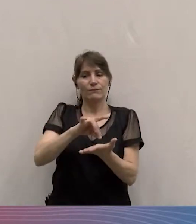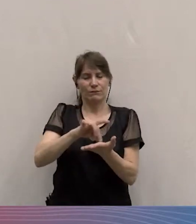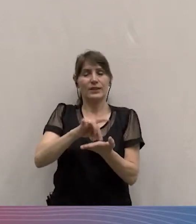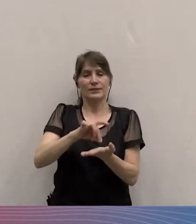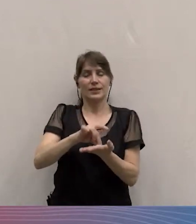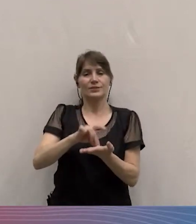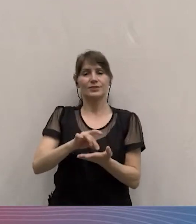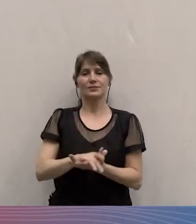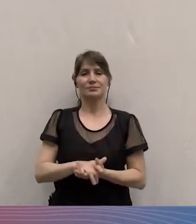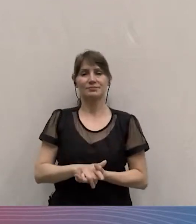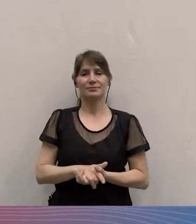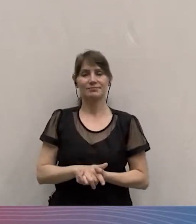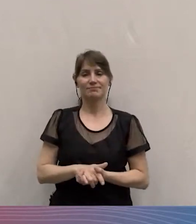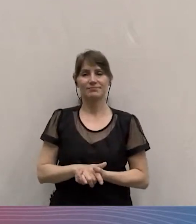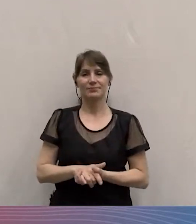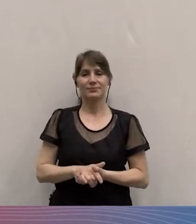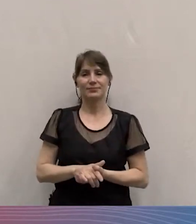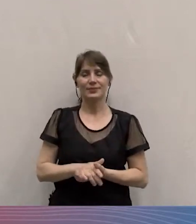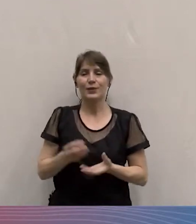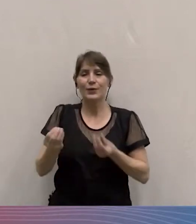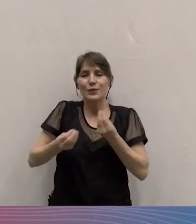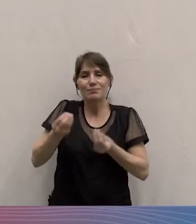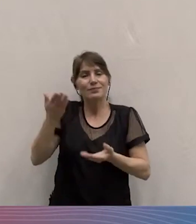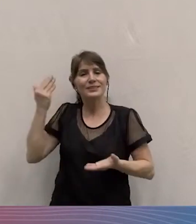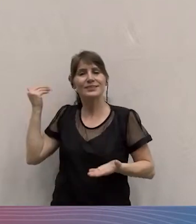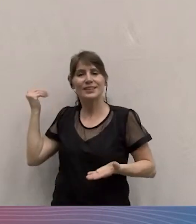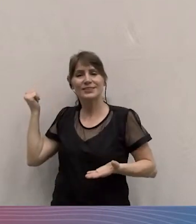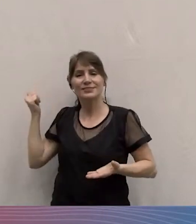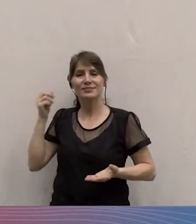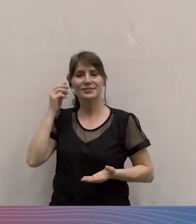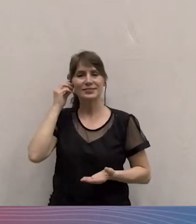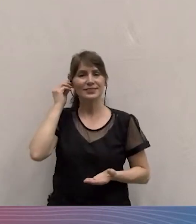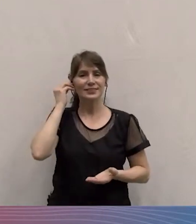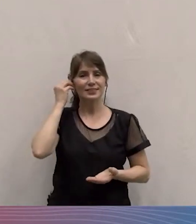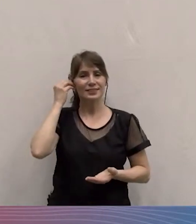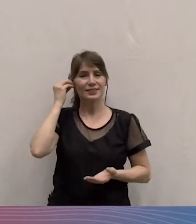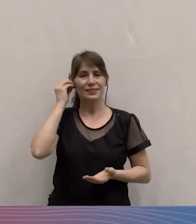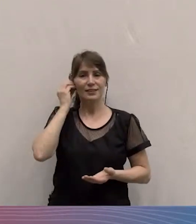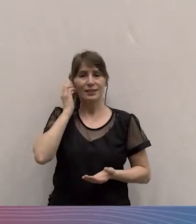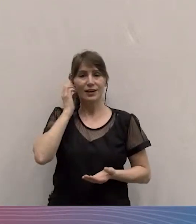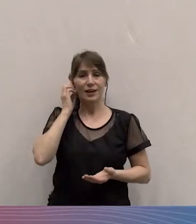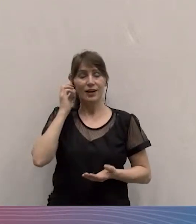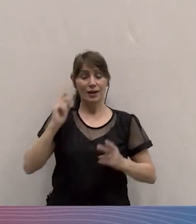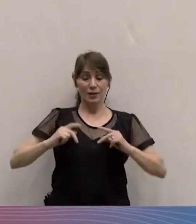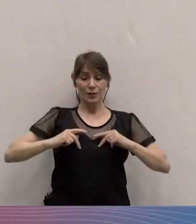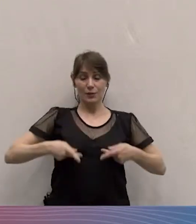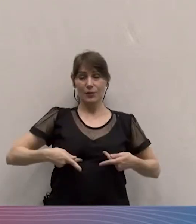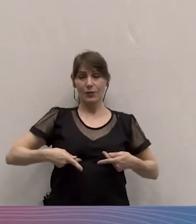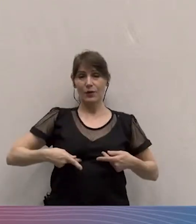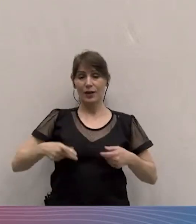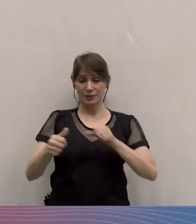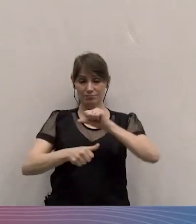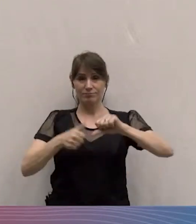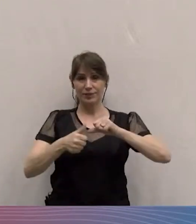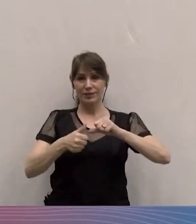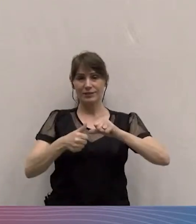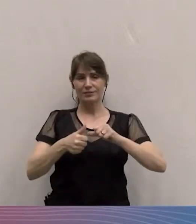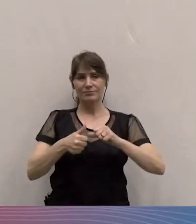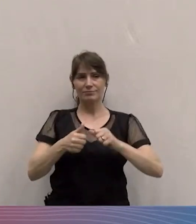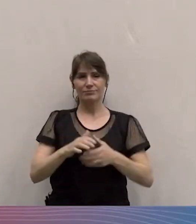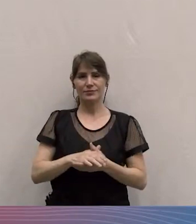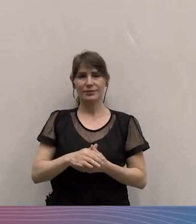sentido de que, quanto ao trato passado, vos despojeis do velho homem, que